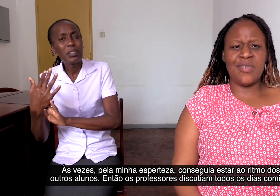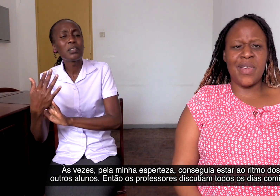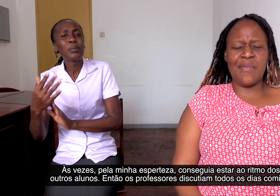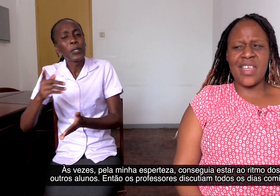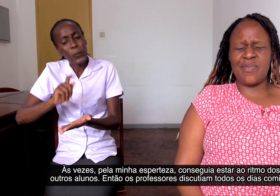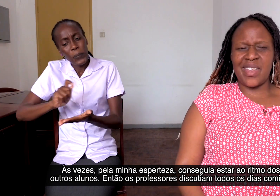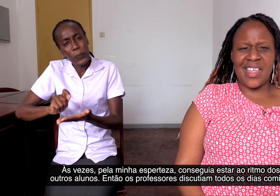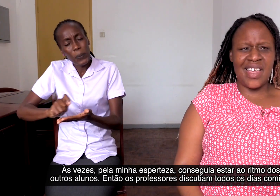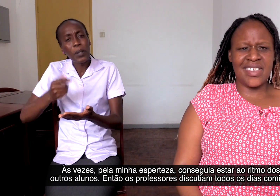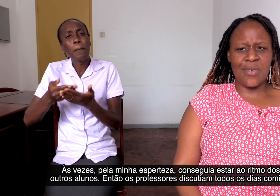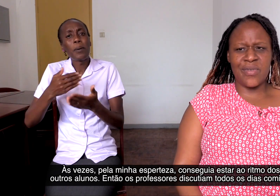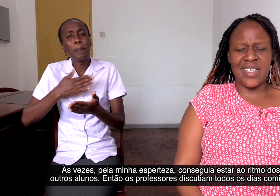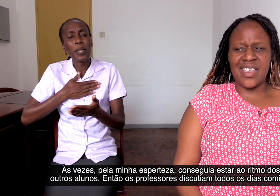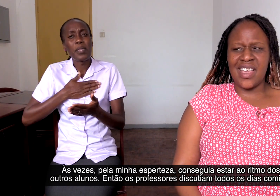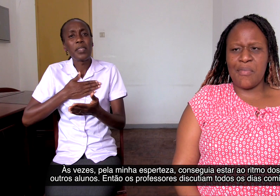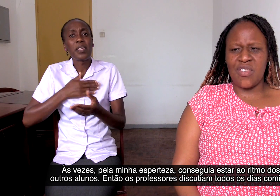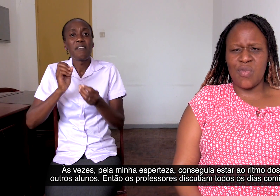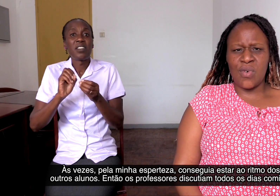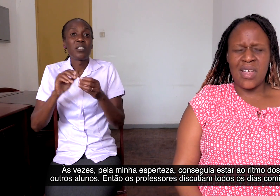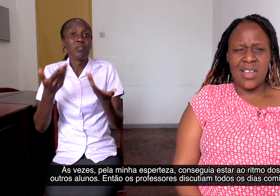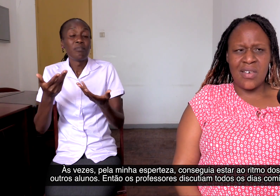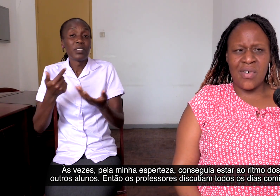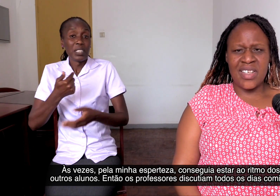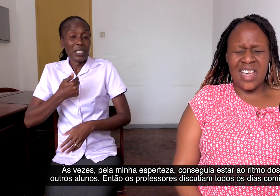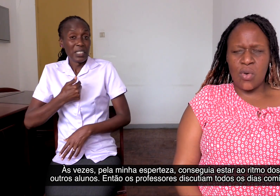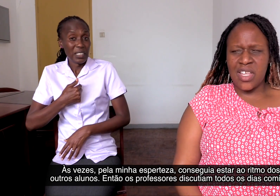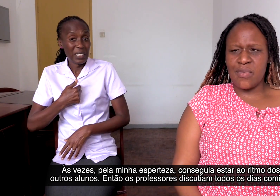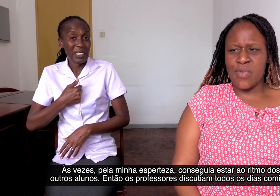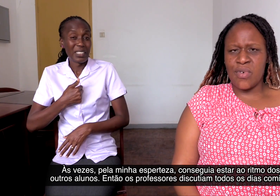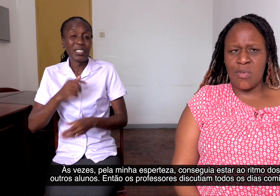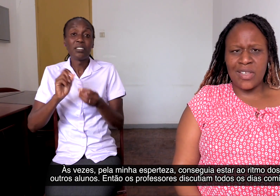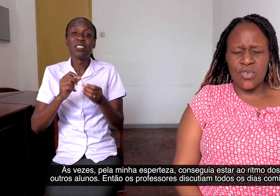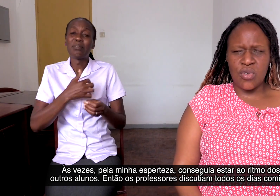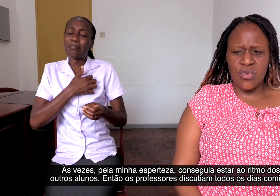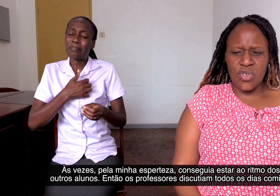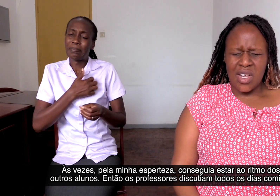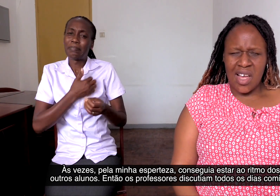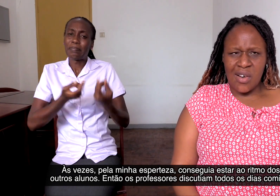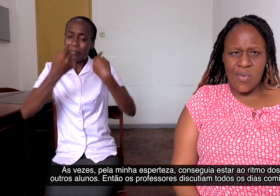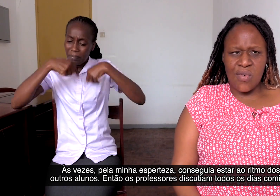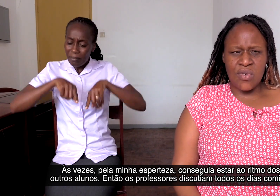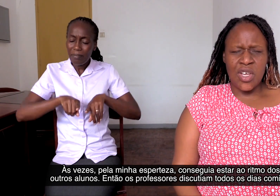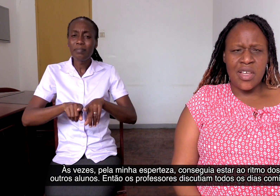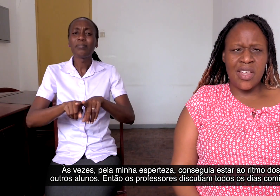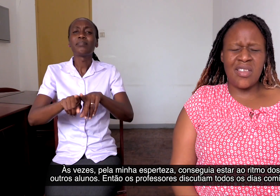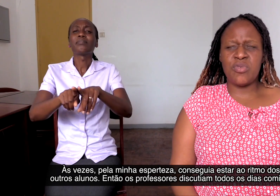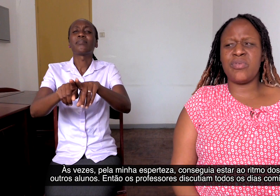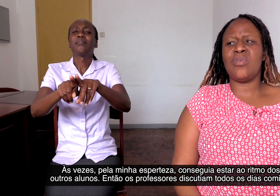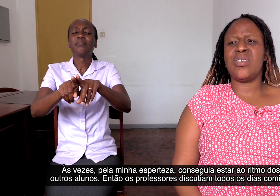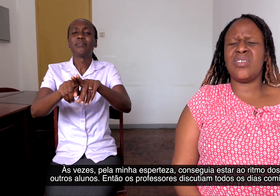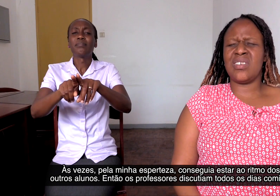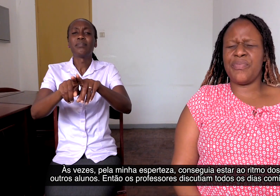às vezes pela minha esperteza conseguia mesmo não é estar ao ritmo normal dos outros alunos.